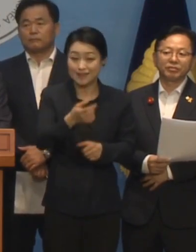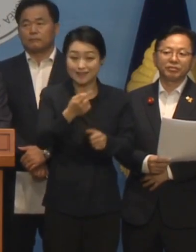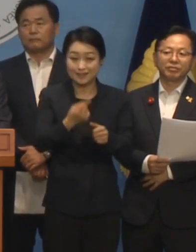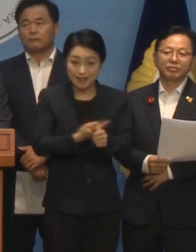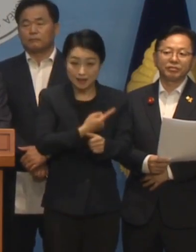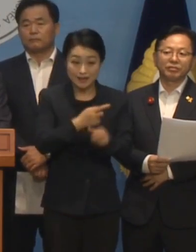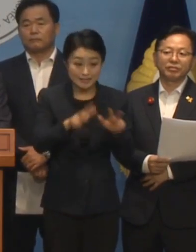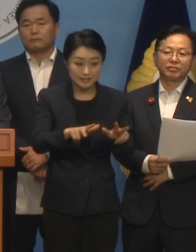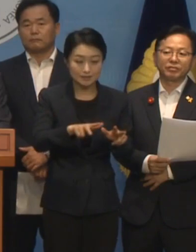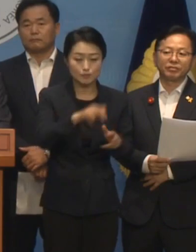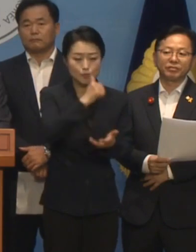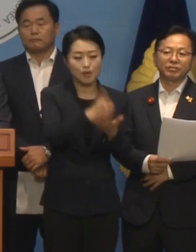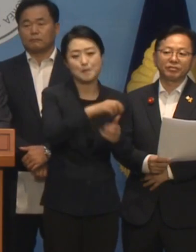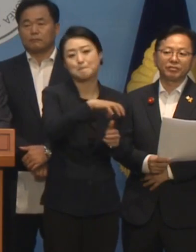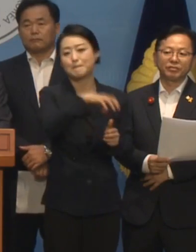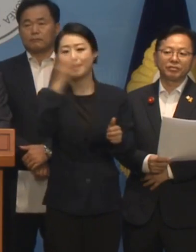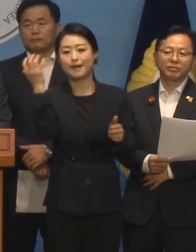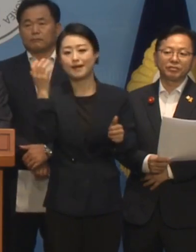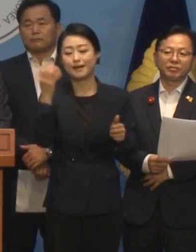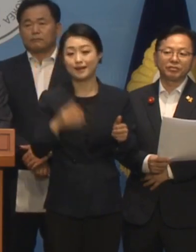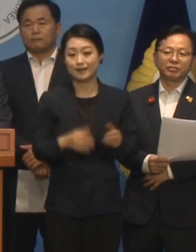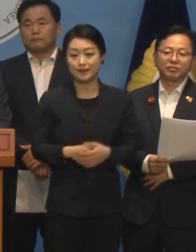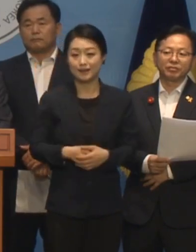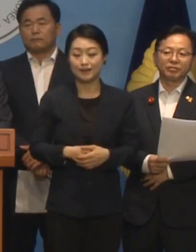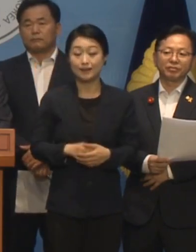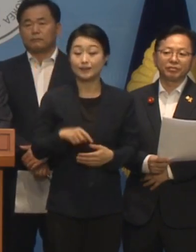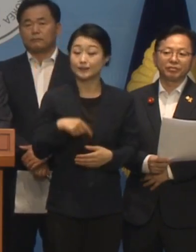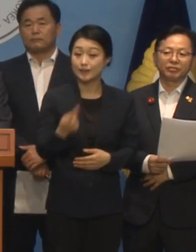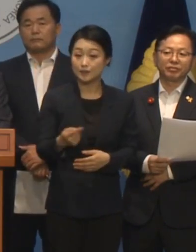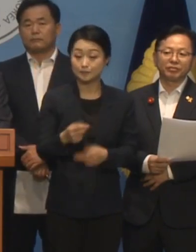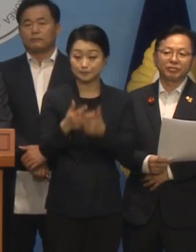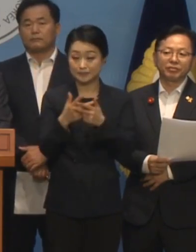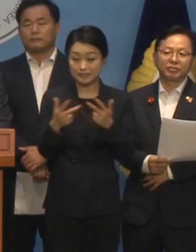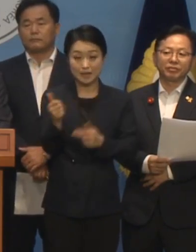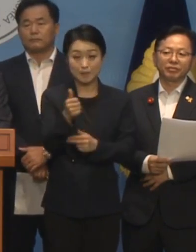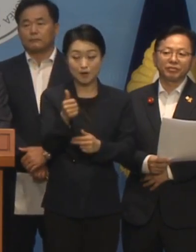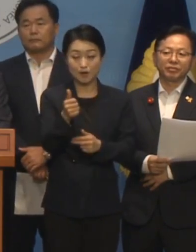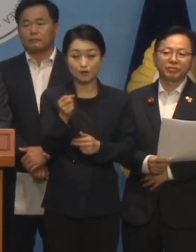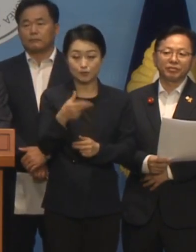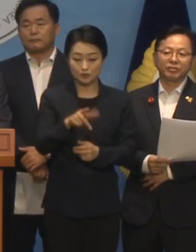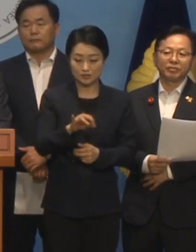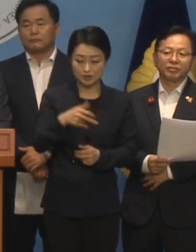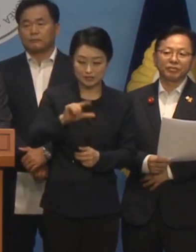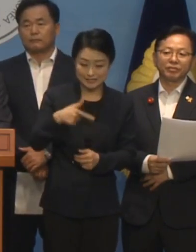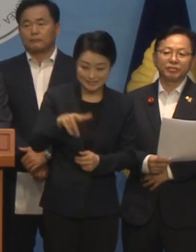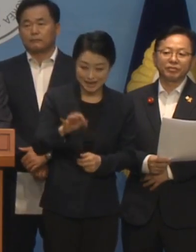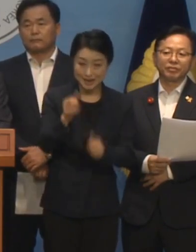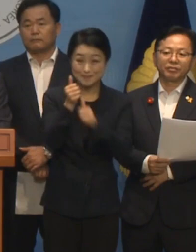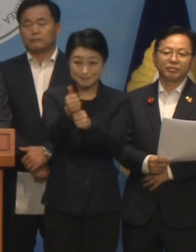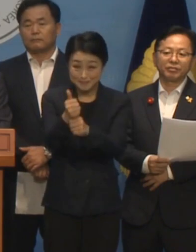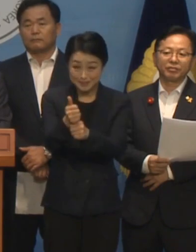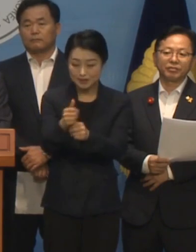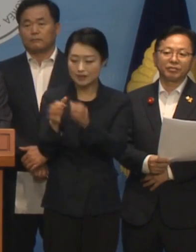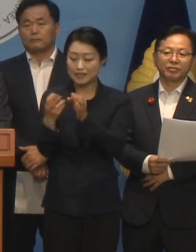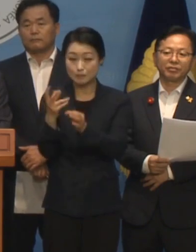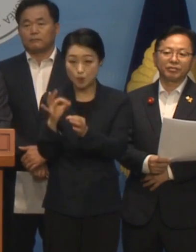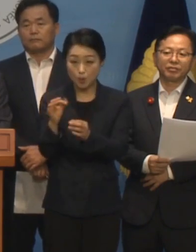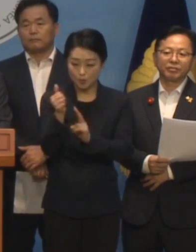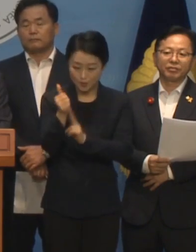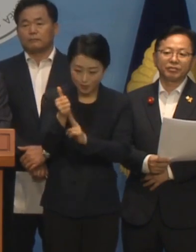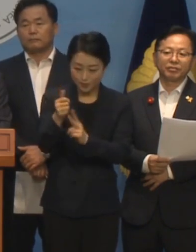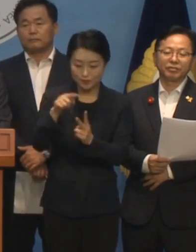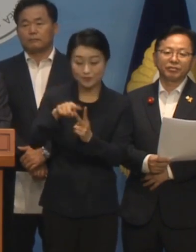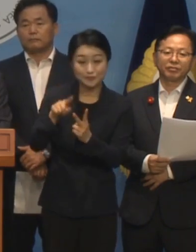자유의 몸이 되었습니다. 그리고 이재명과 정진상, 김용을 잡기 위해 유동규를